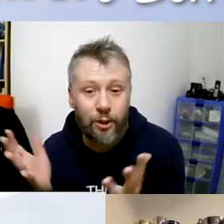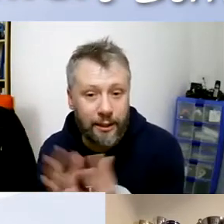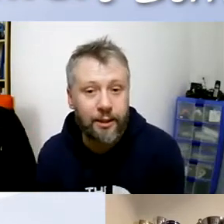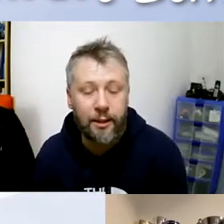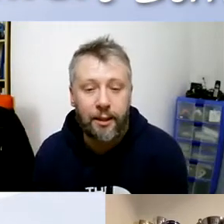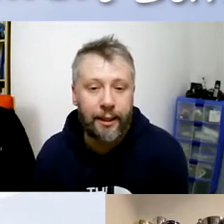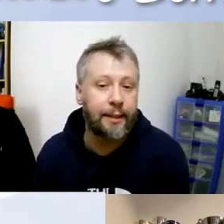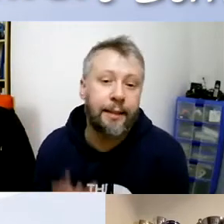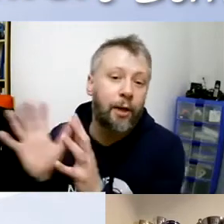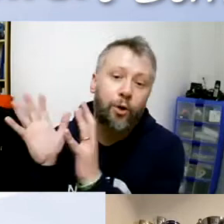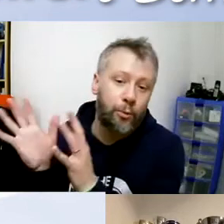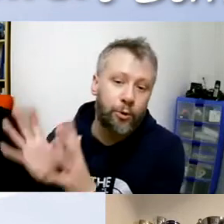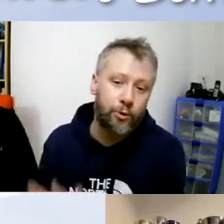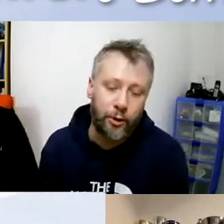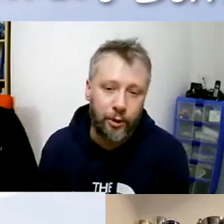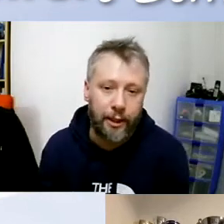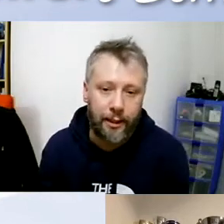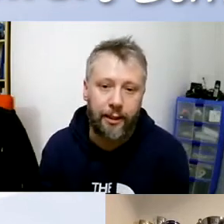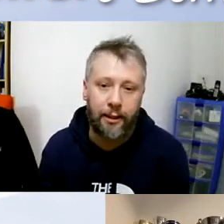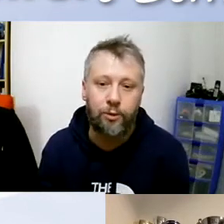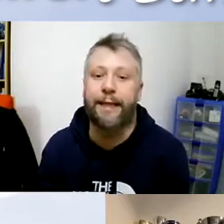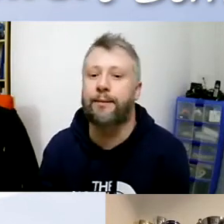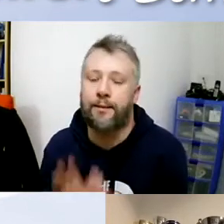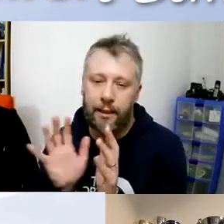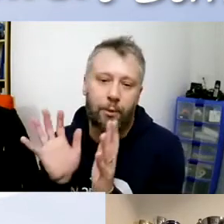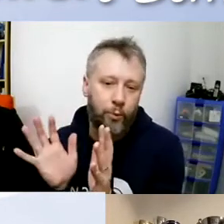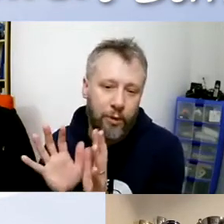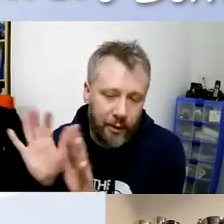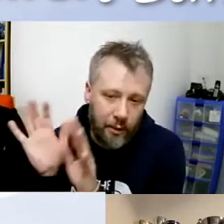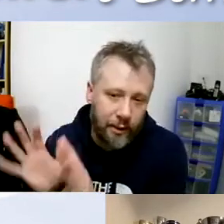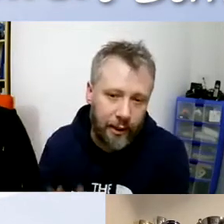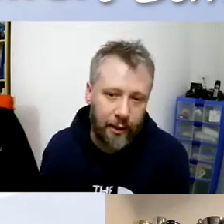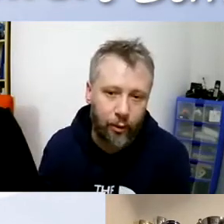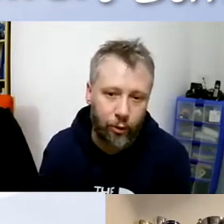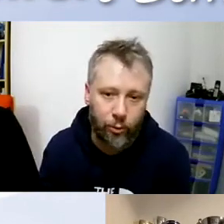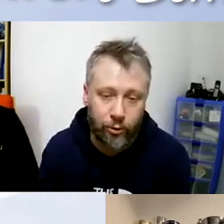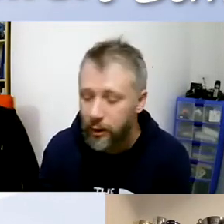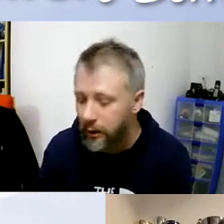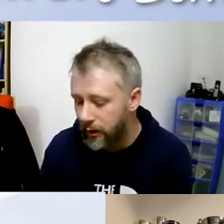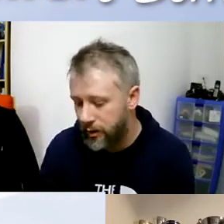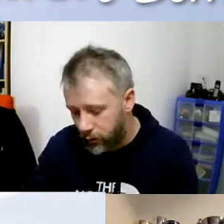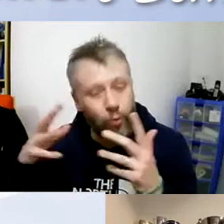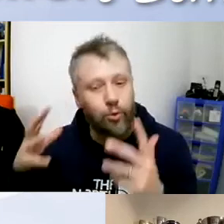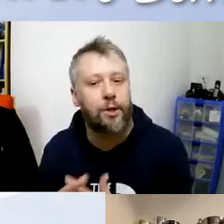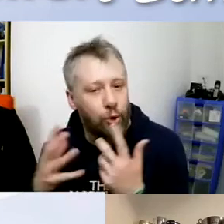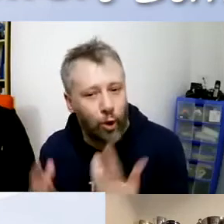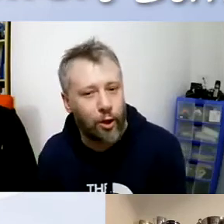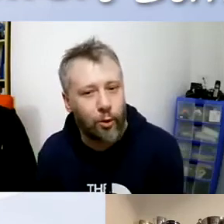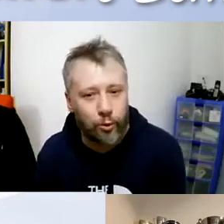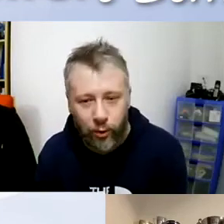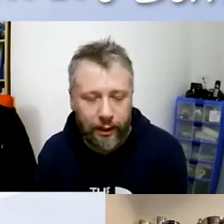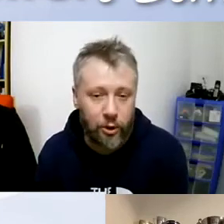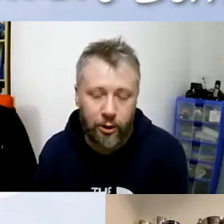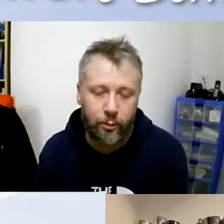ai sordi ed è il loro mondo. E noi udenti entriamo in punta di piedi perché è il loro mondo. C'è dietro tutta una storia,